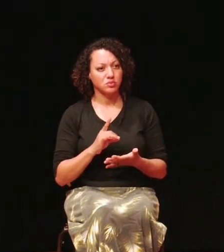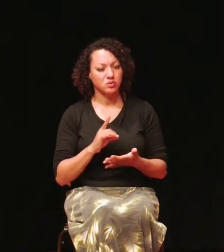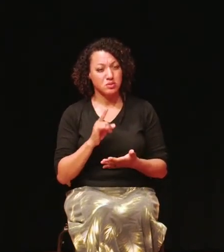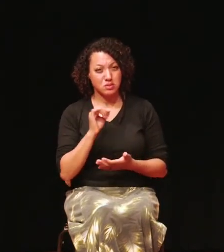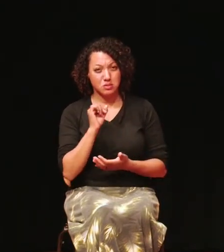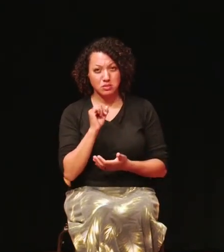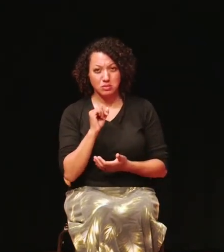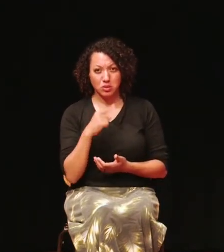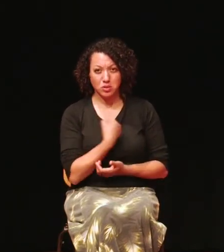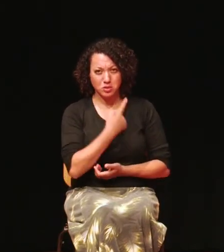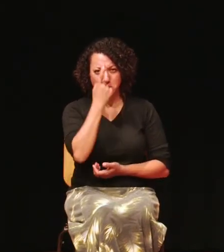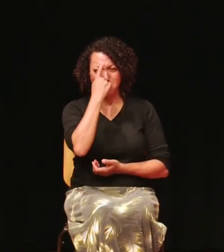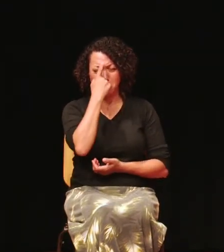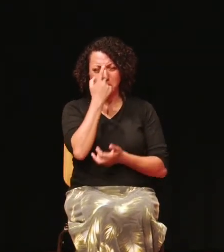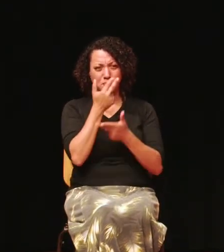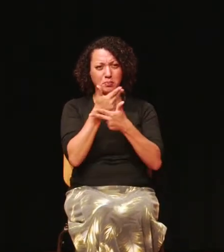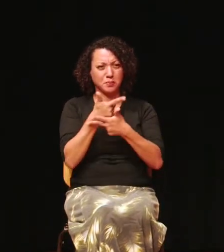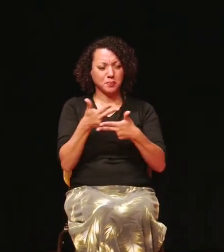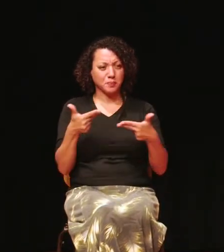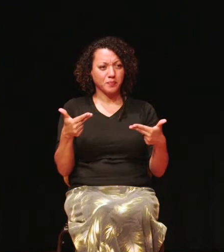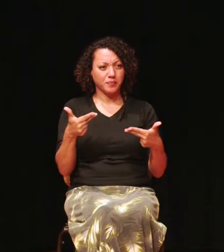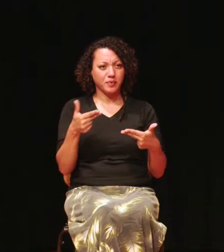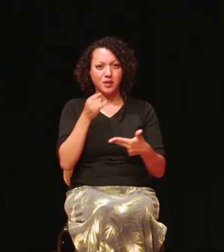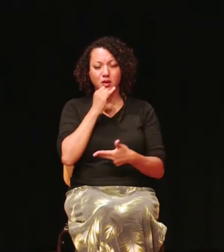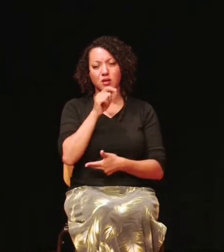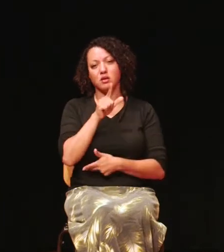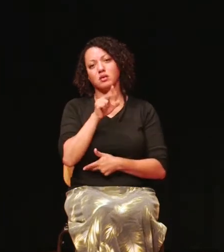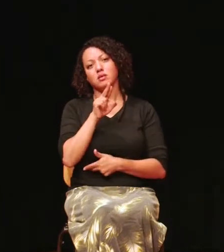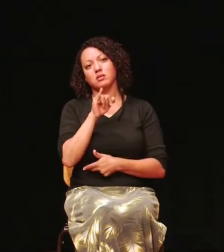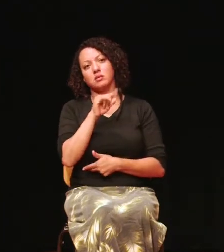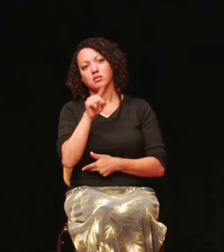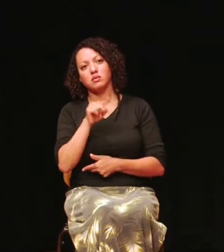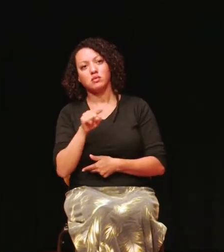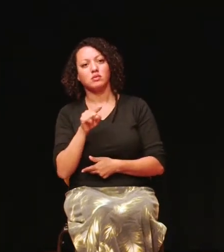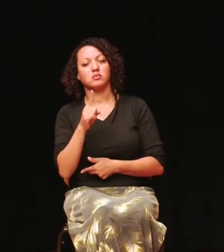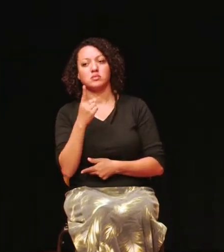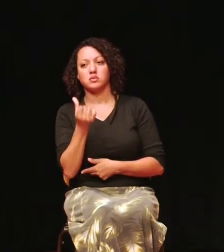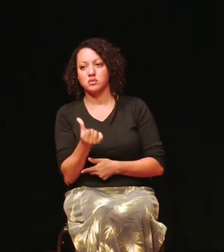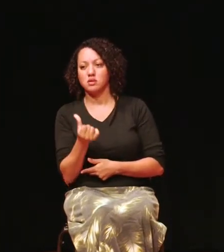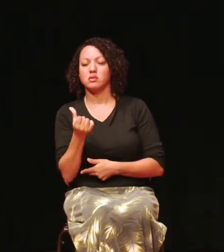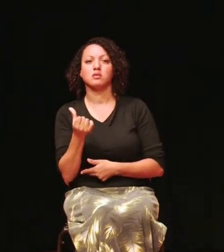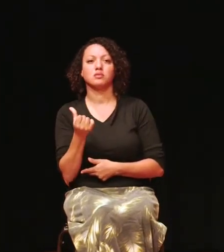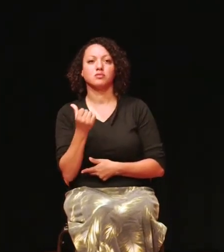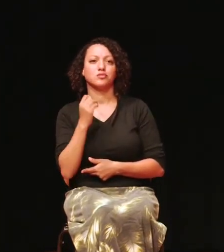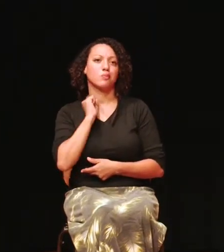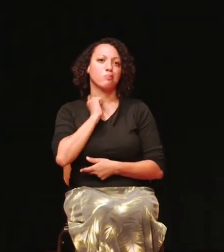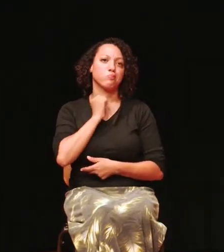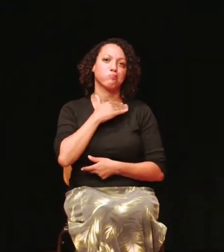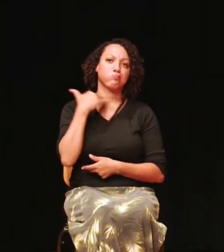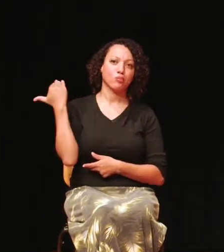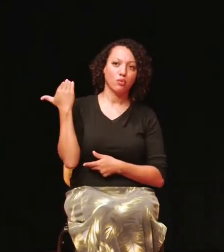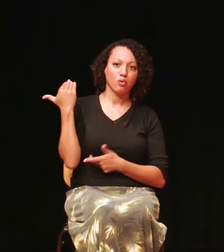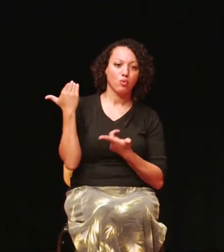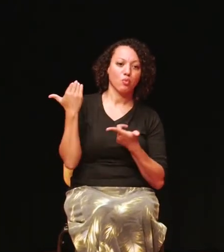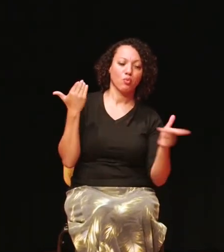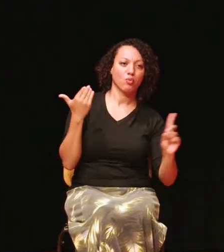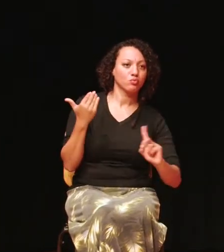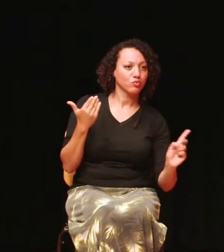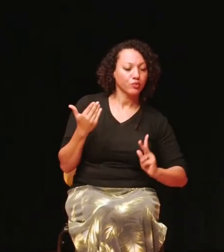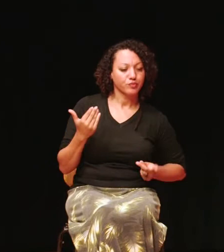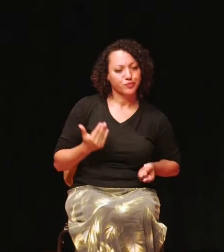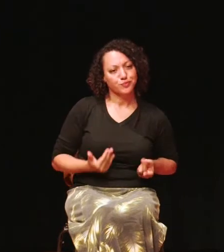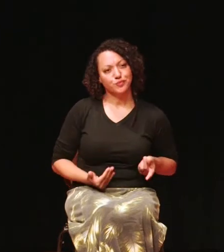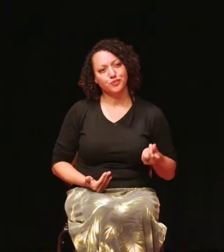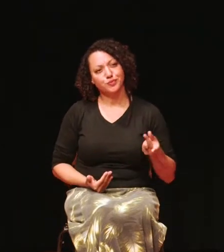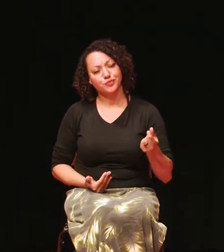um monte de outras coisas. O rei Luís XVI foi decapitado, outro não, pelo contrário.